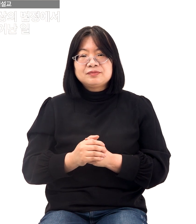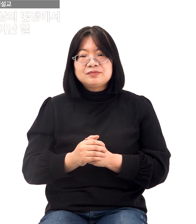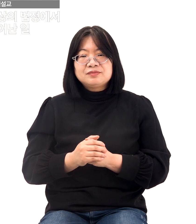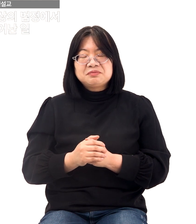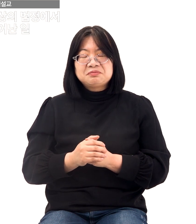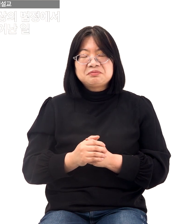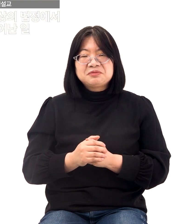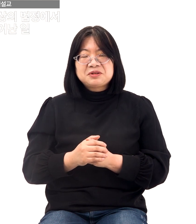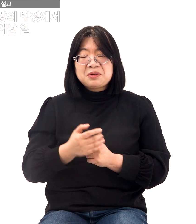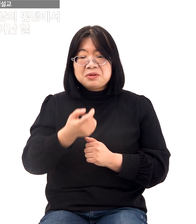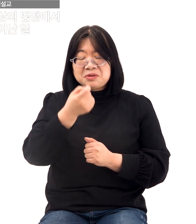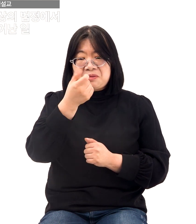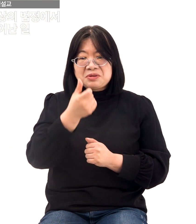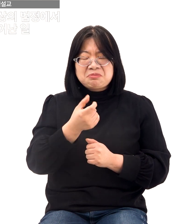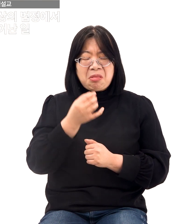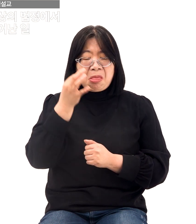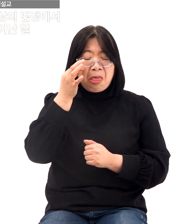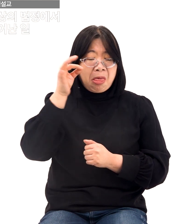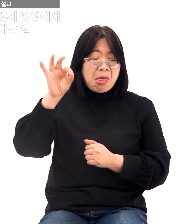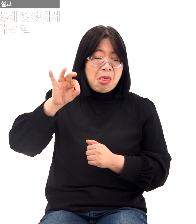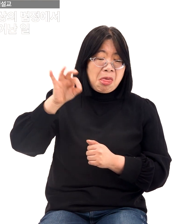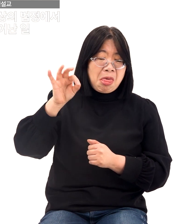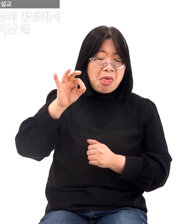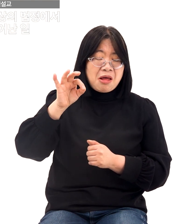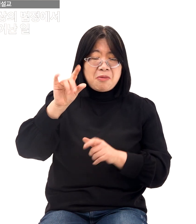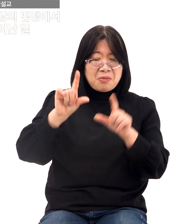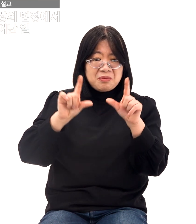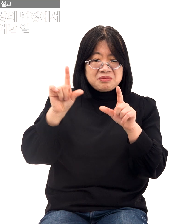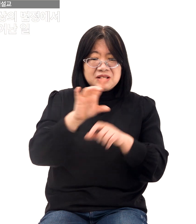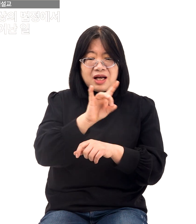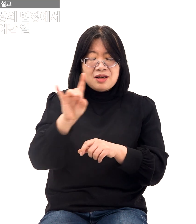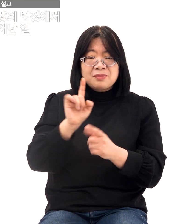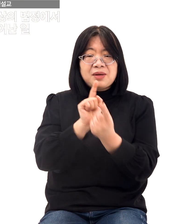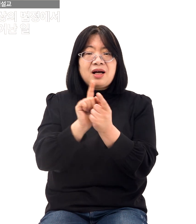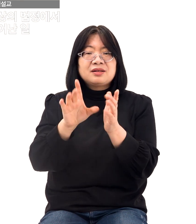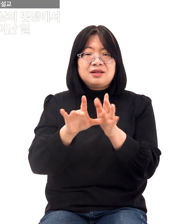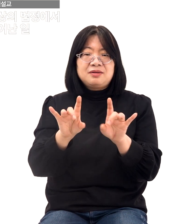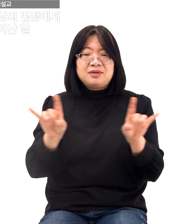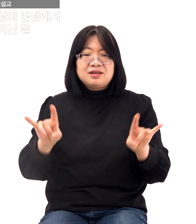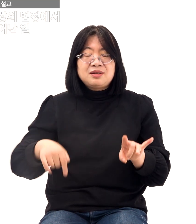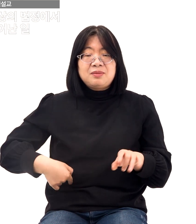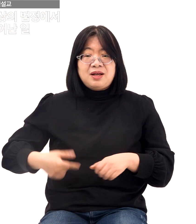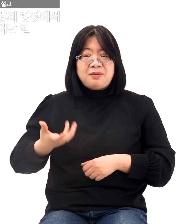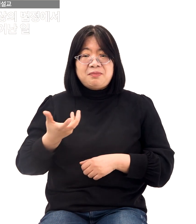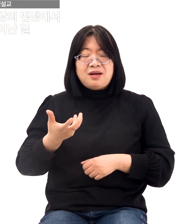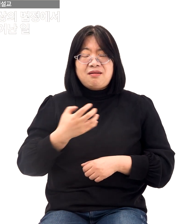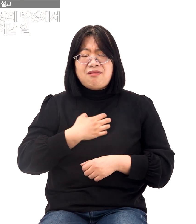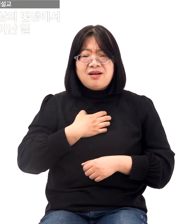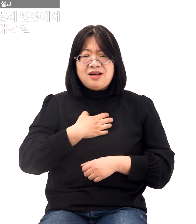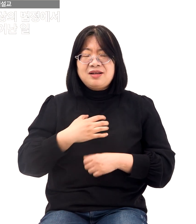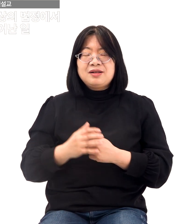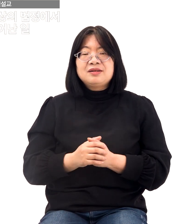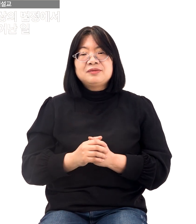경시 여기는 경향이 가끔 눈에 띌 때마다 마음이 아파요. 속상해요.